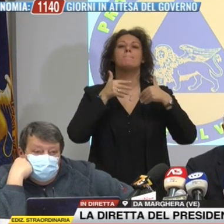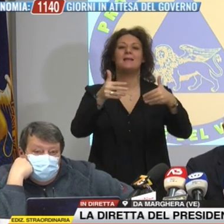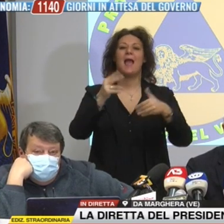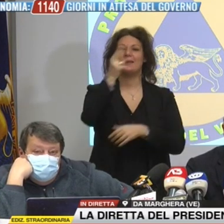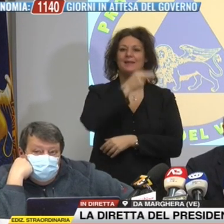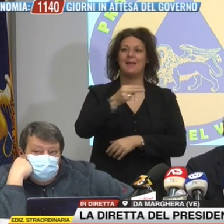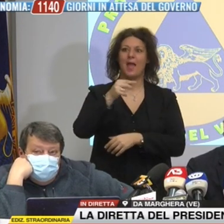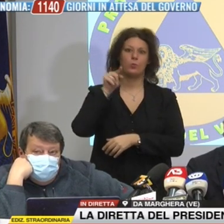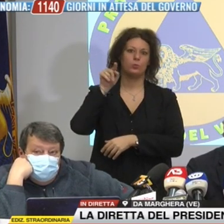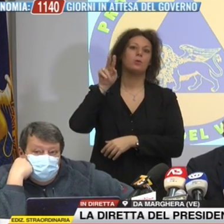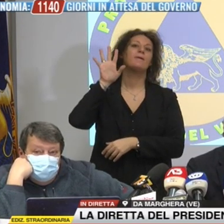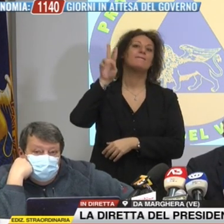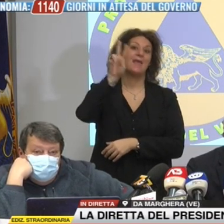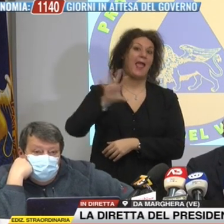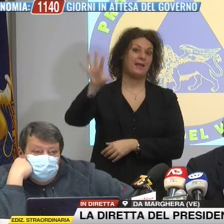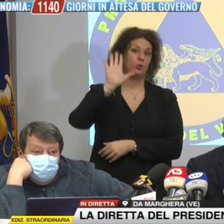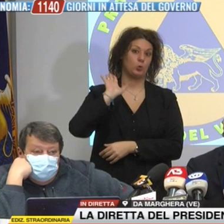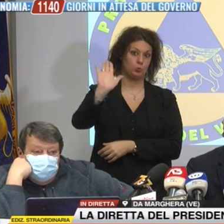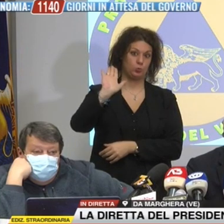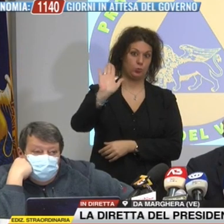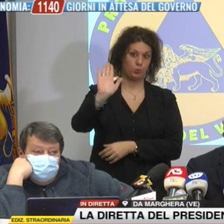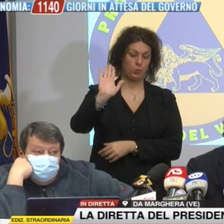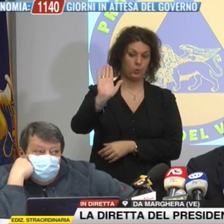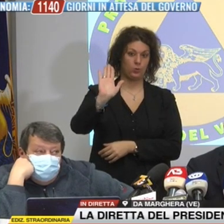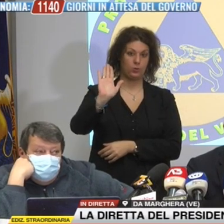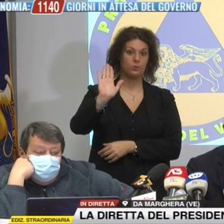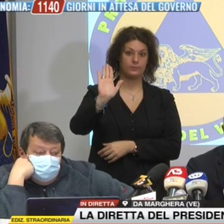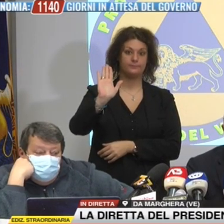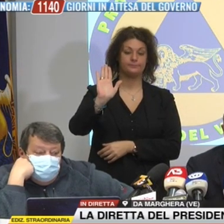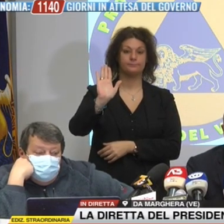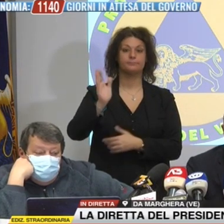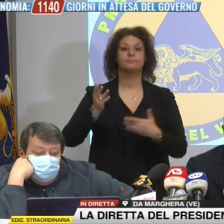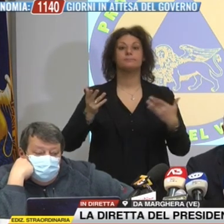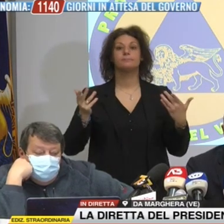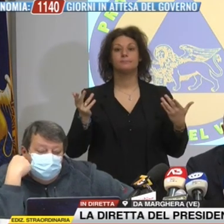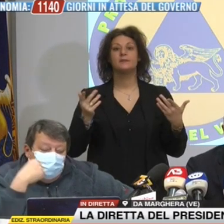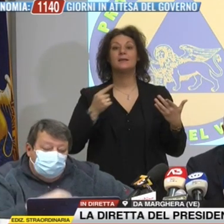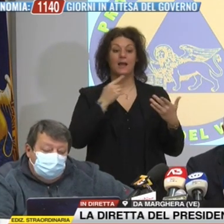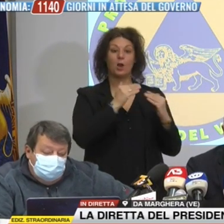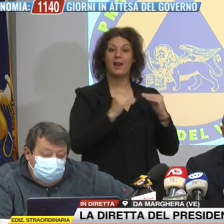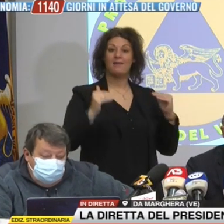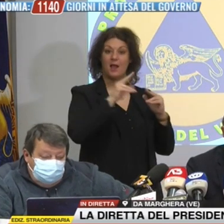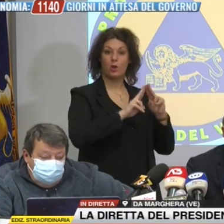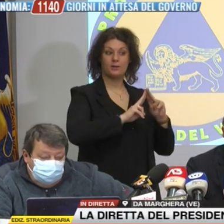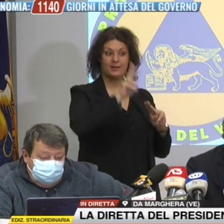su Veneto, immaginate che se la proporzione è questa, a livello nazionale i 209 miliardi devono andare tutti a